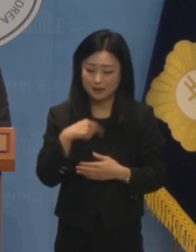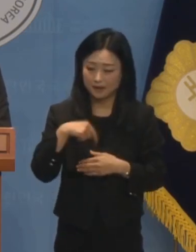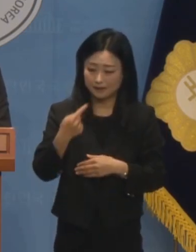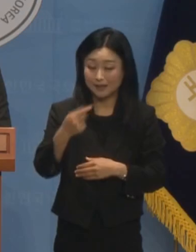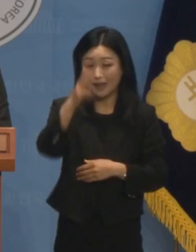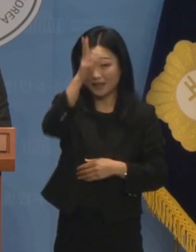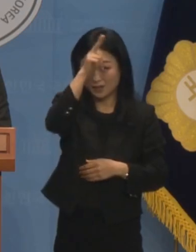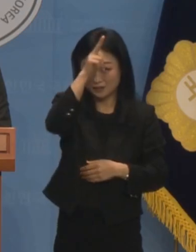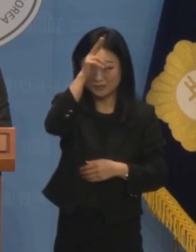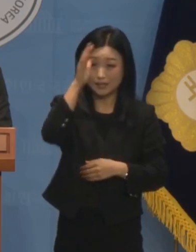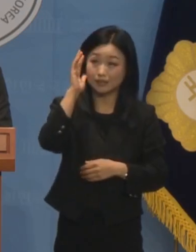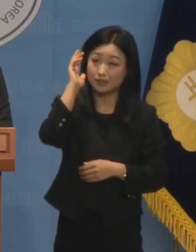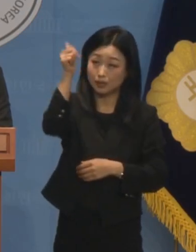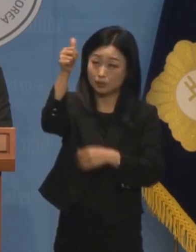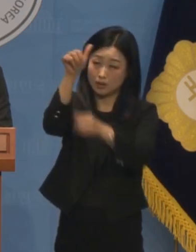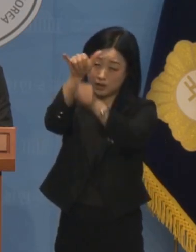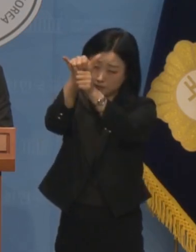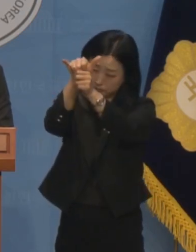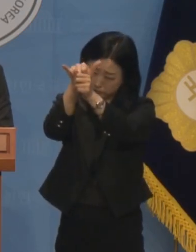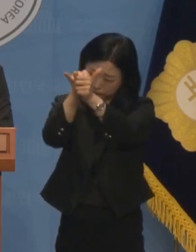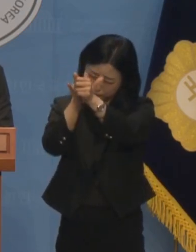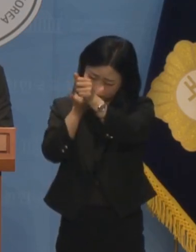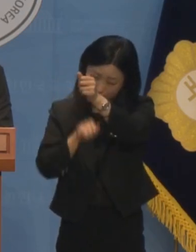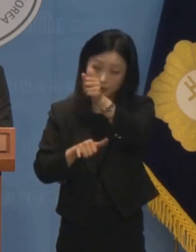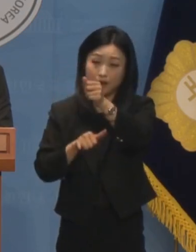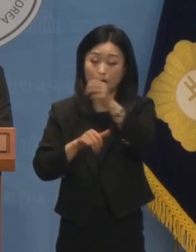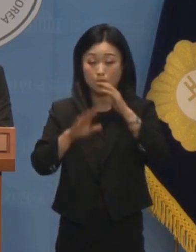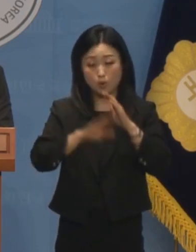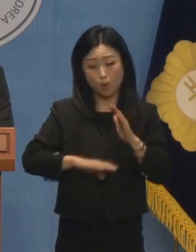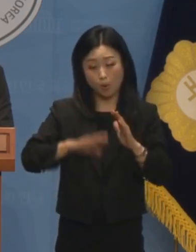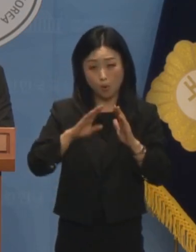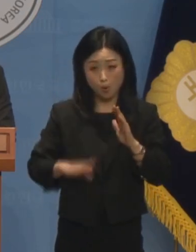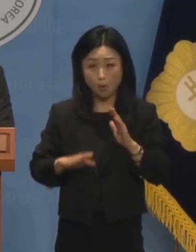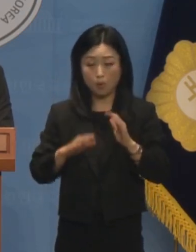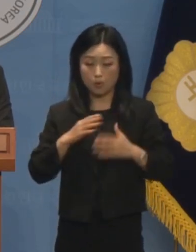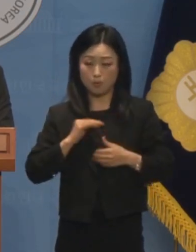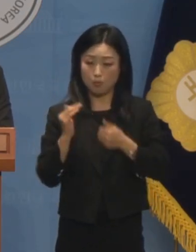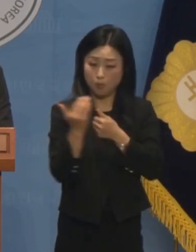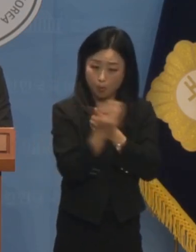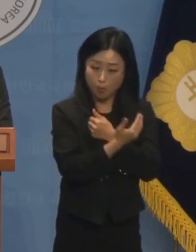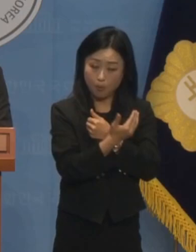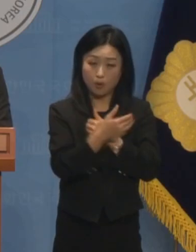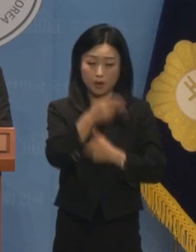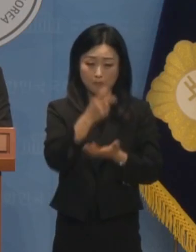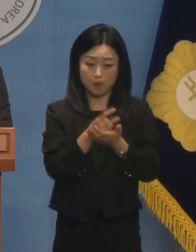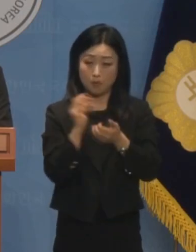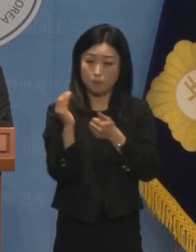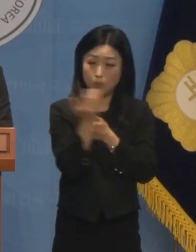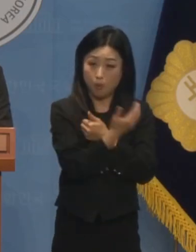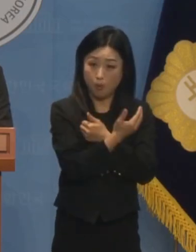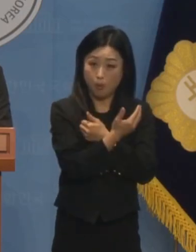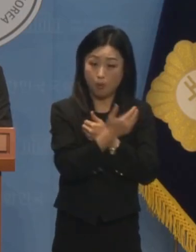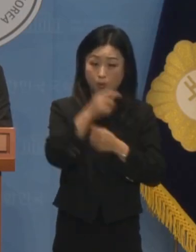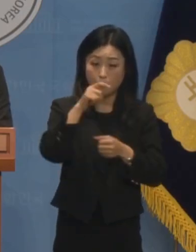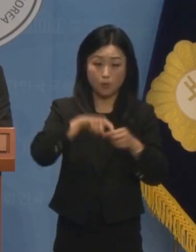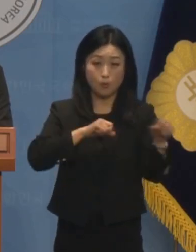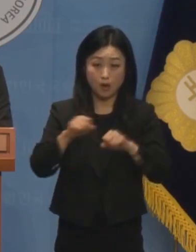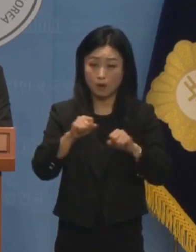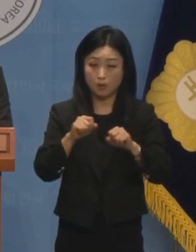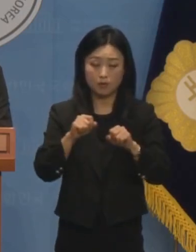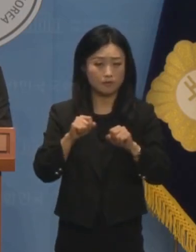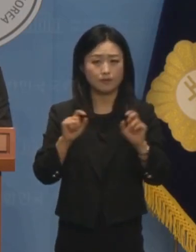경찰도 사라지고 있습니다. 공공안전과 법질서 유지는커녕 경찰은 지난